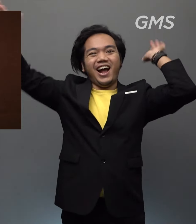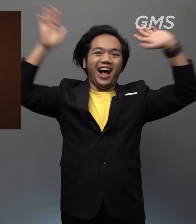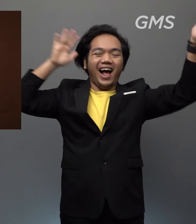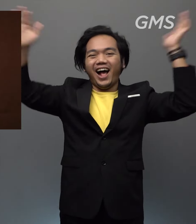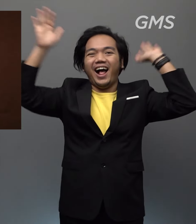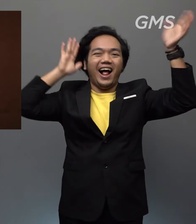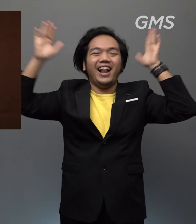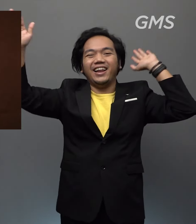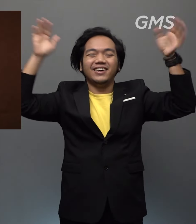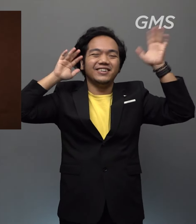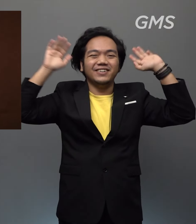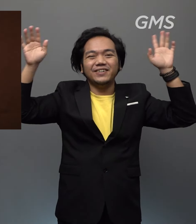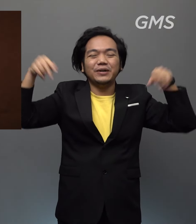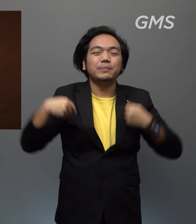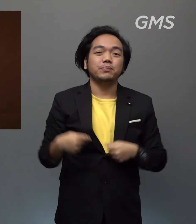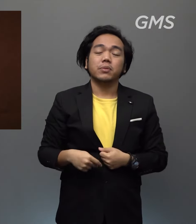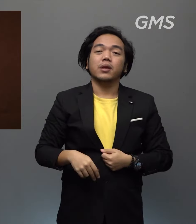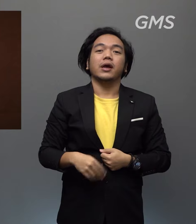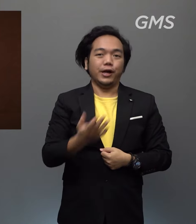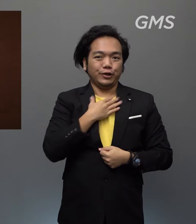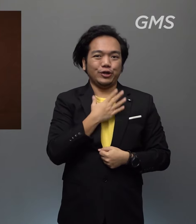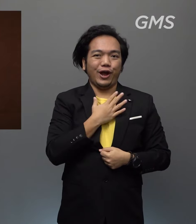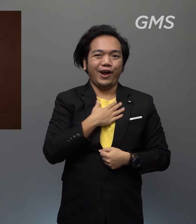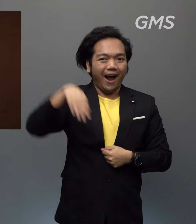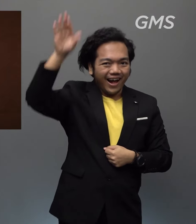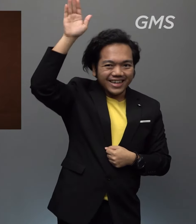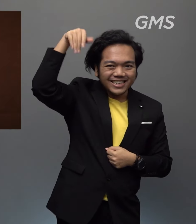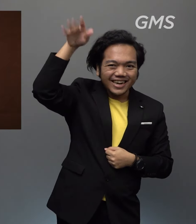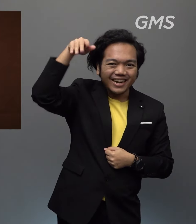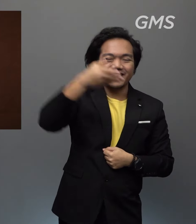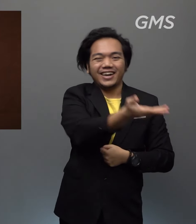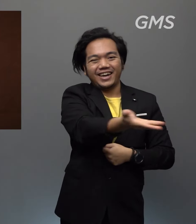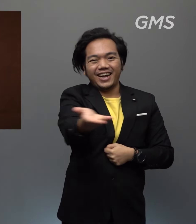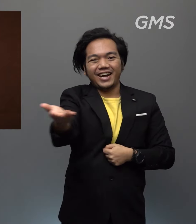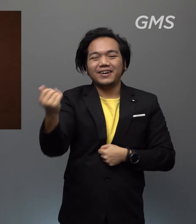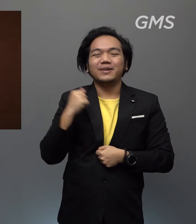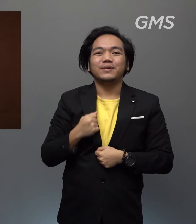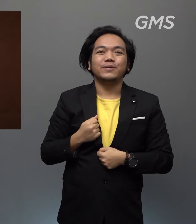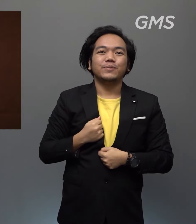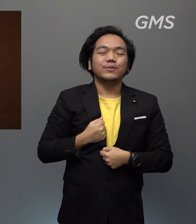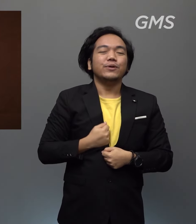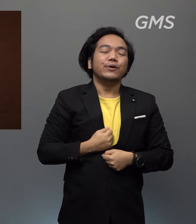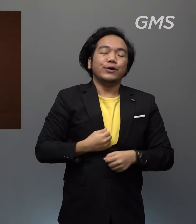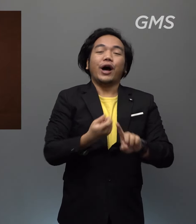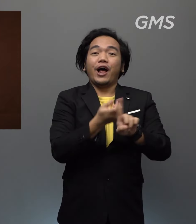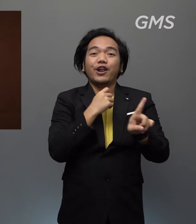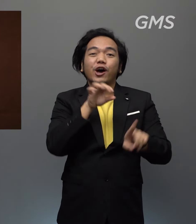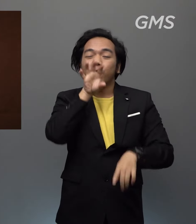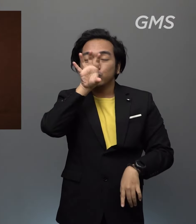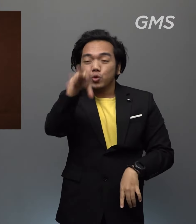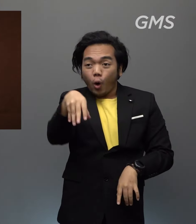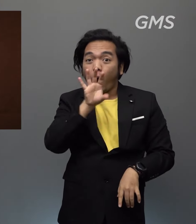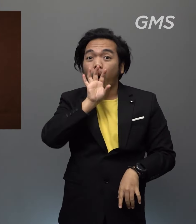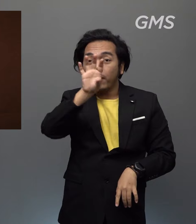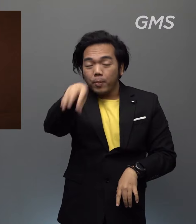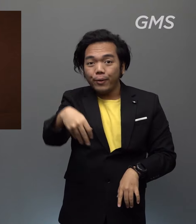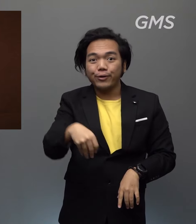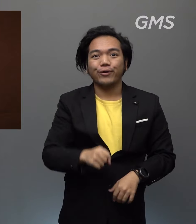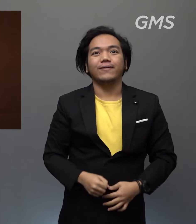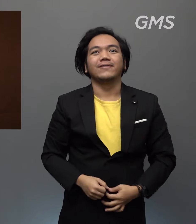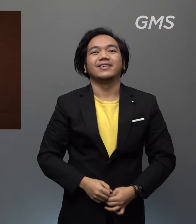Saudara sekalian, saya menyapa Anda bersama dengan seluruh jemaat Rose of Sharon Church Singapura dari Singapura, Gereja Mawar